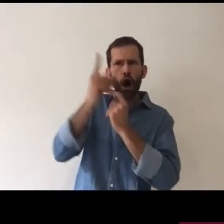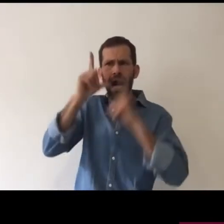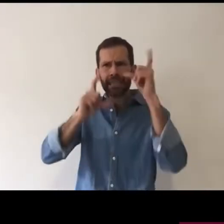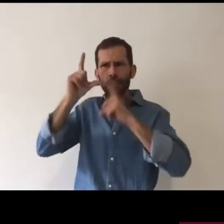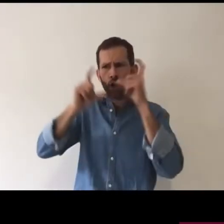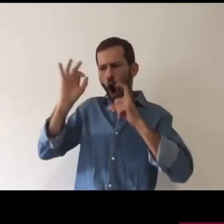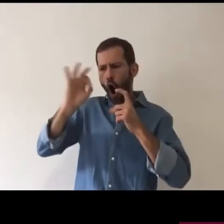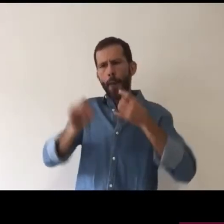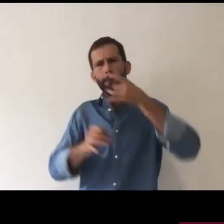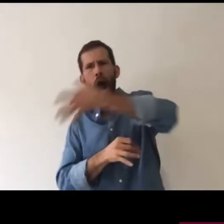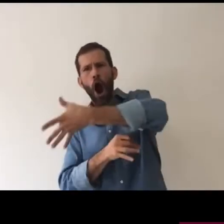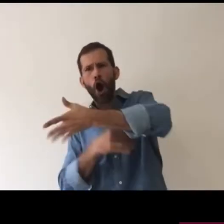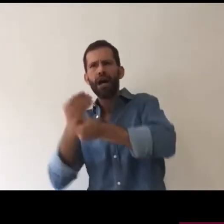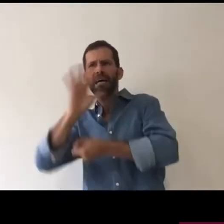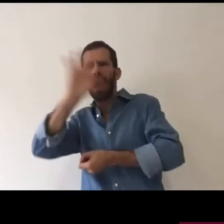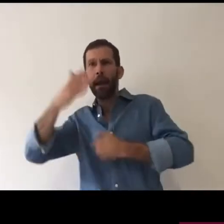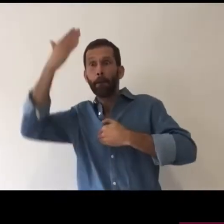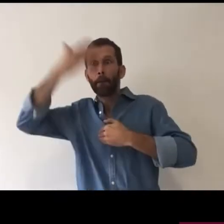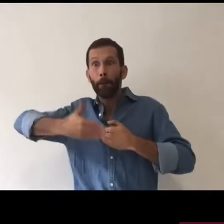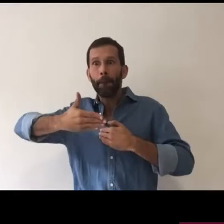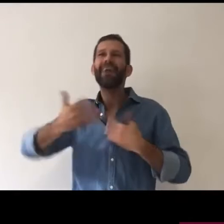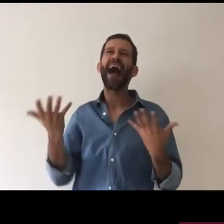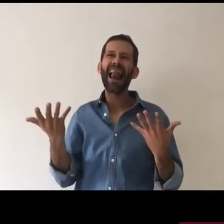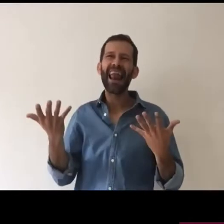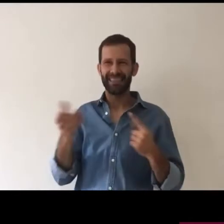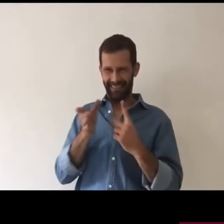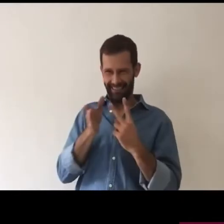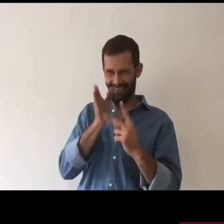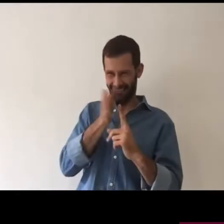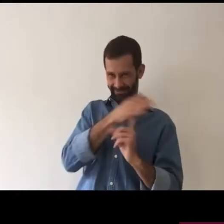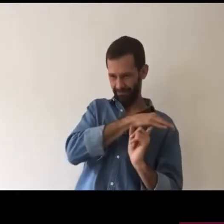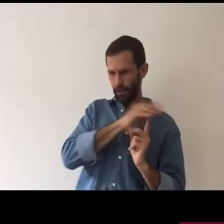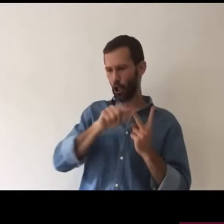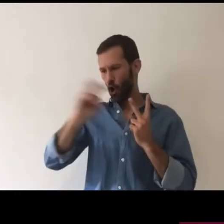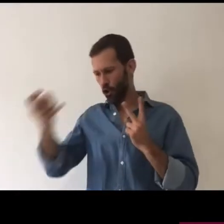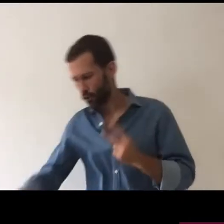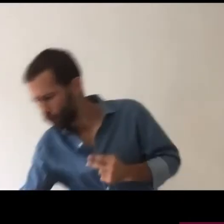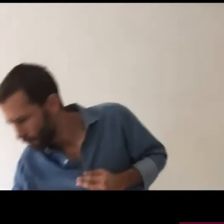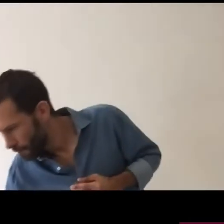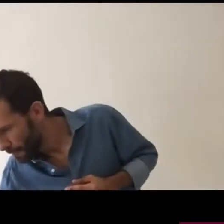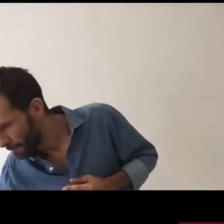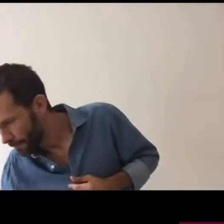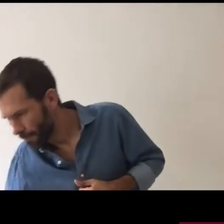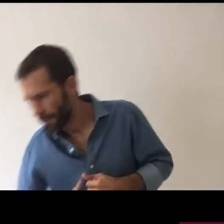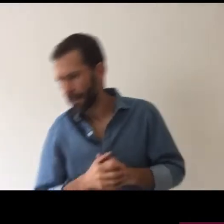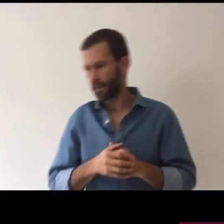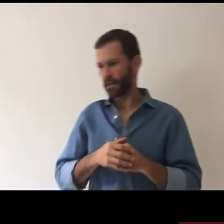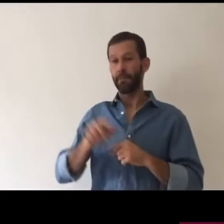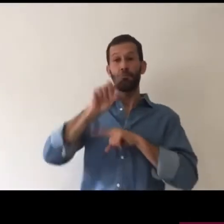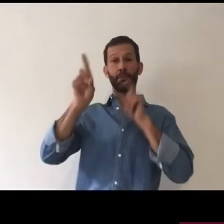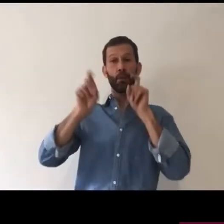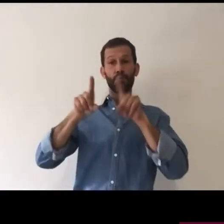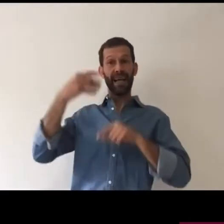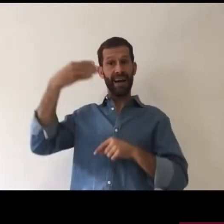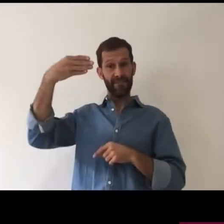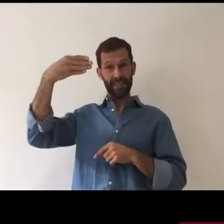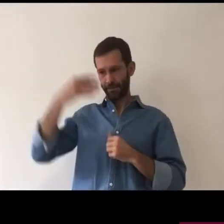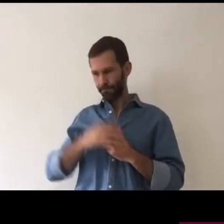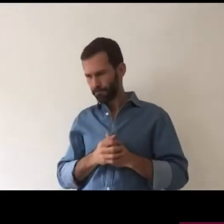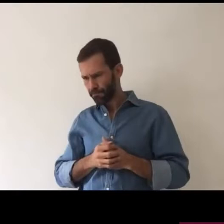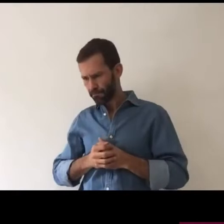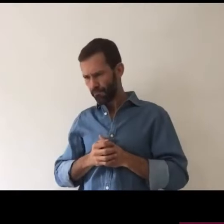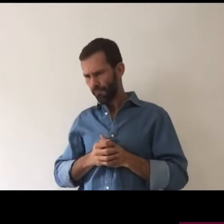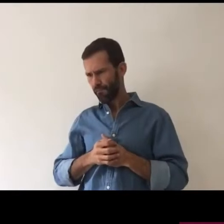Y si recordáis, también analizábamos el enriquecimiento en función de la aportación de una imagen estática o en